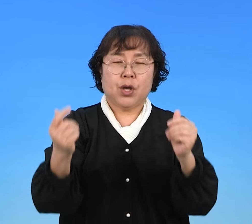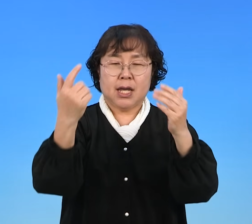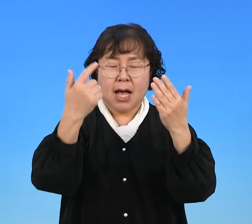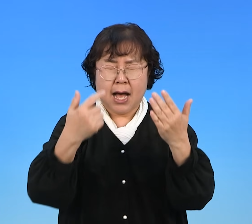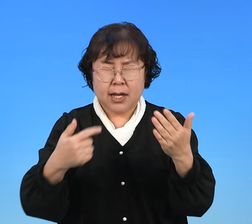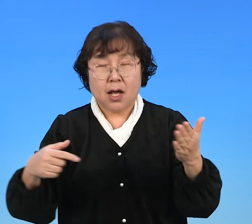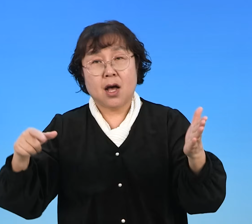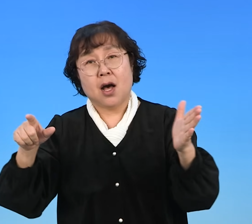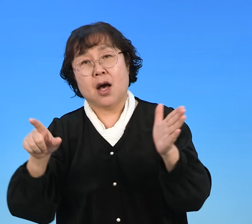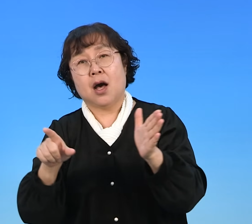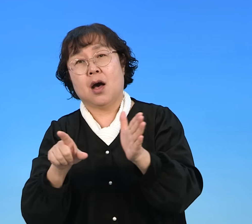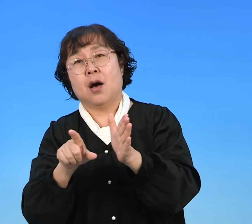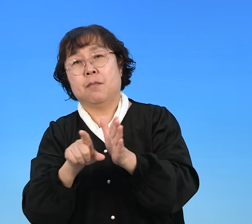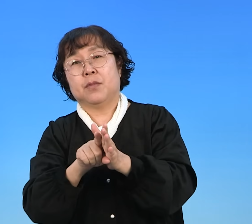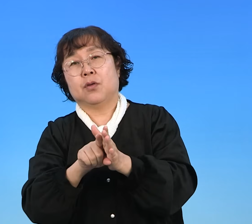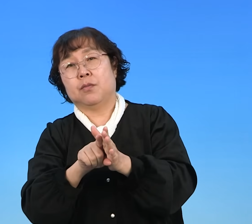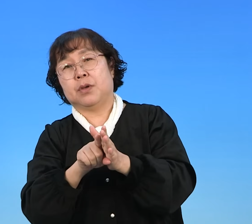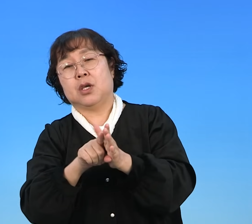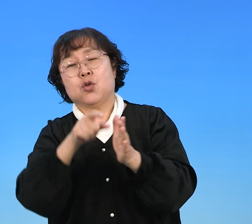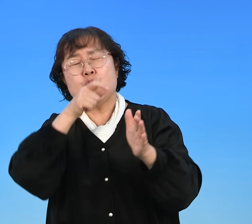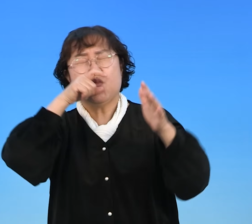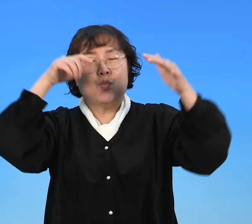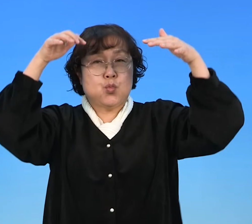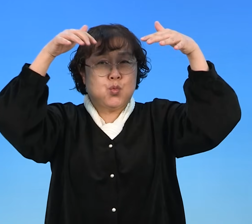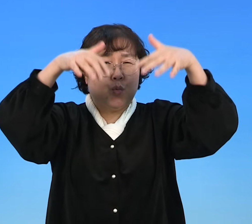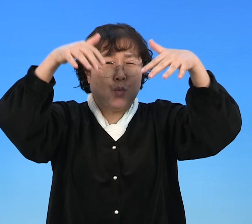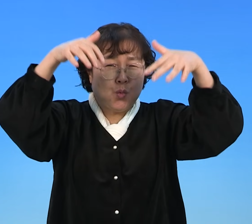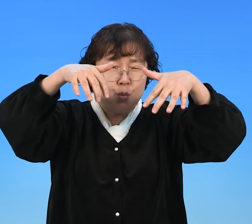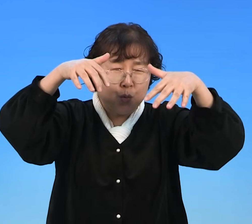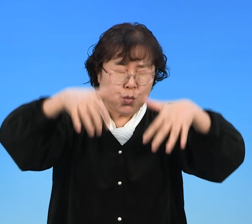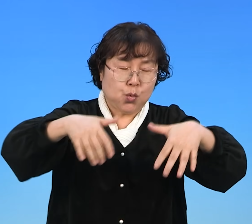땅을 위하여 비 준비하시니